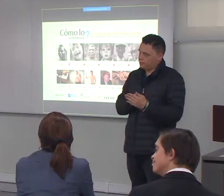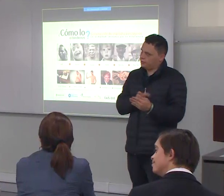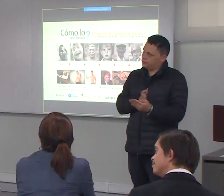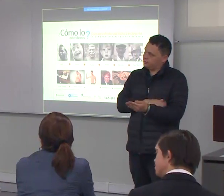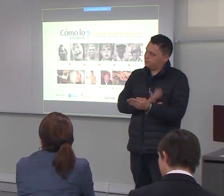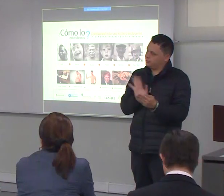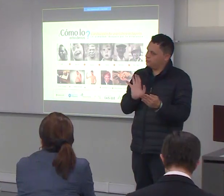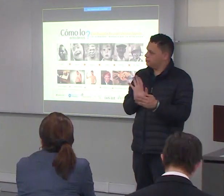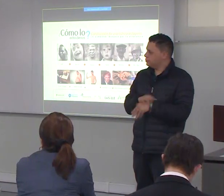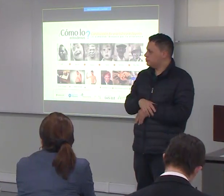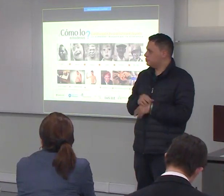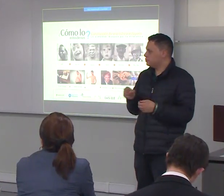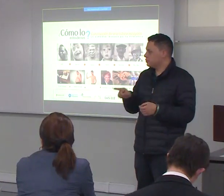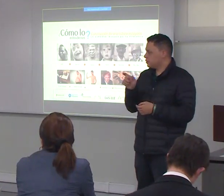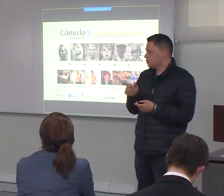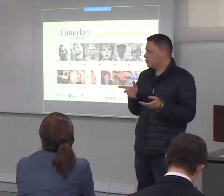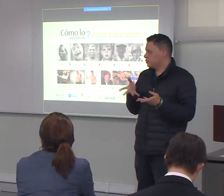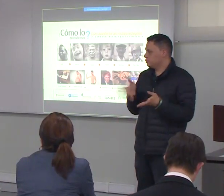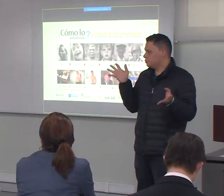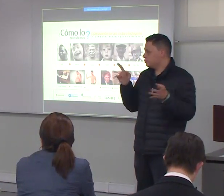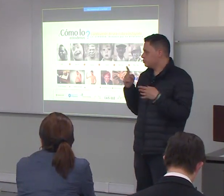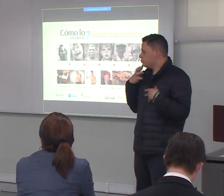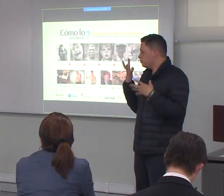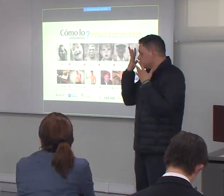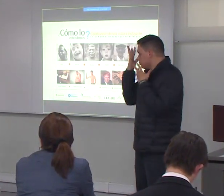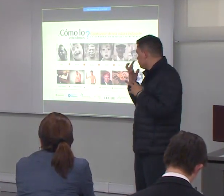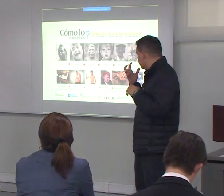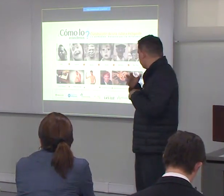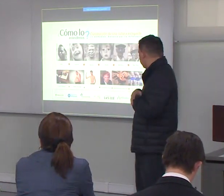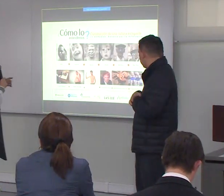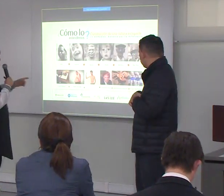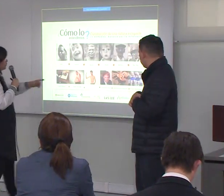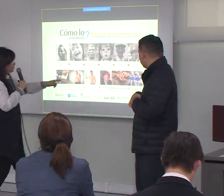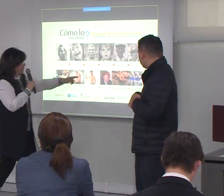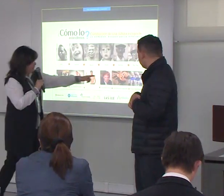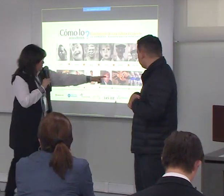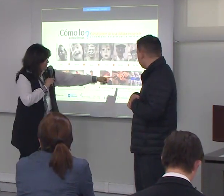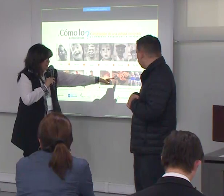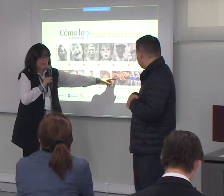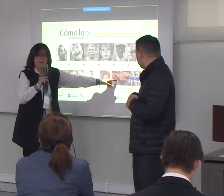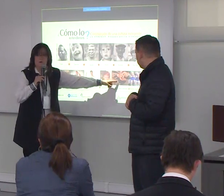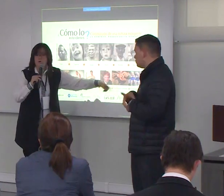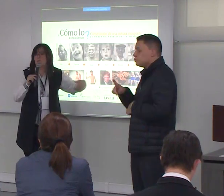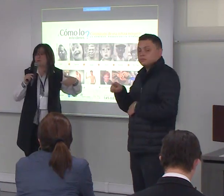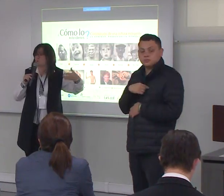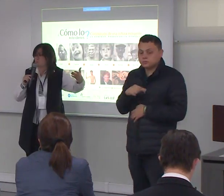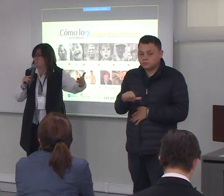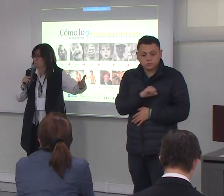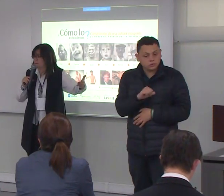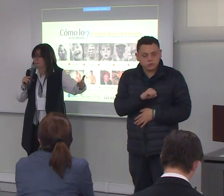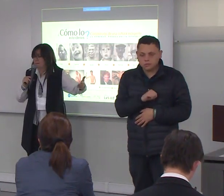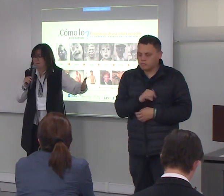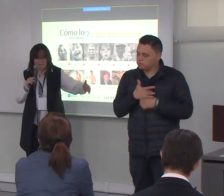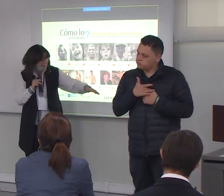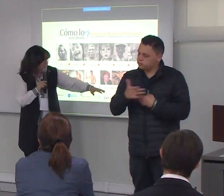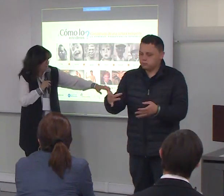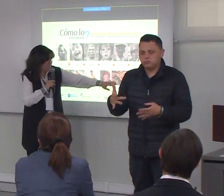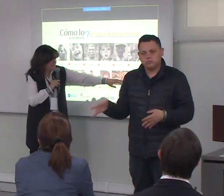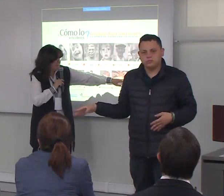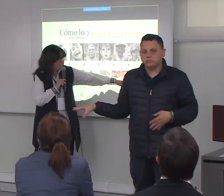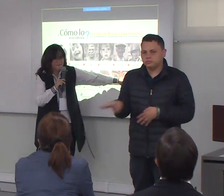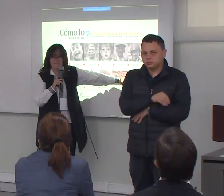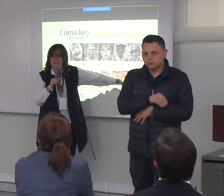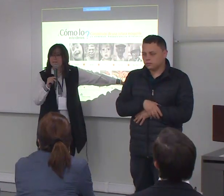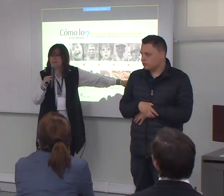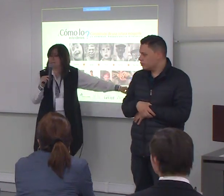los adinerados pueden estar muy tristes o por el contrario quien no tiene lo da todo y la